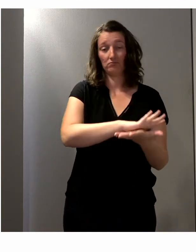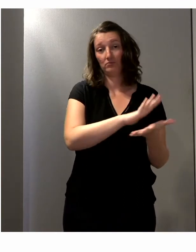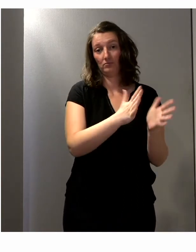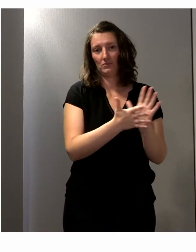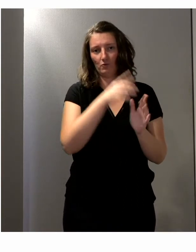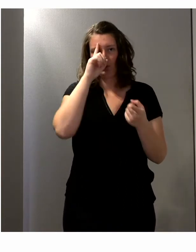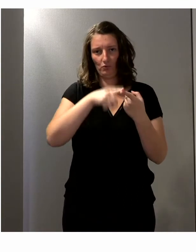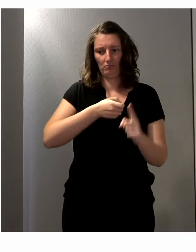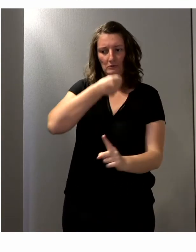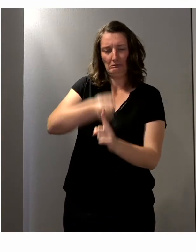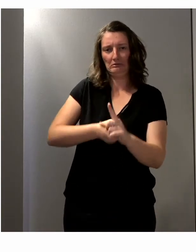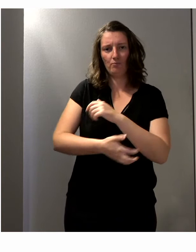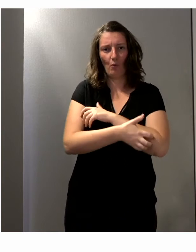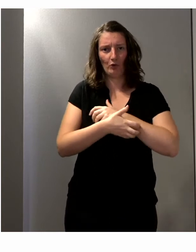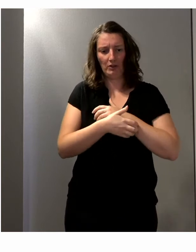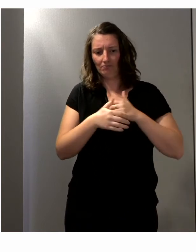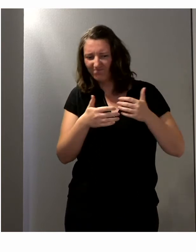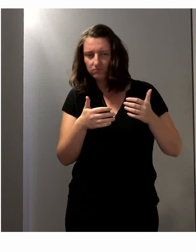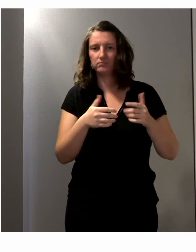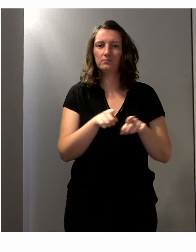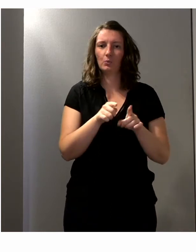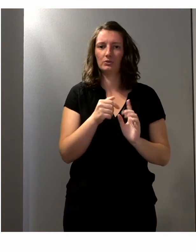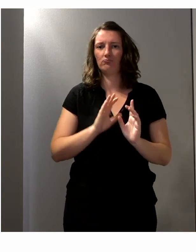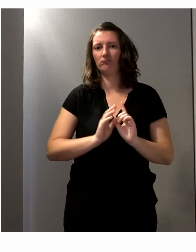la pauvreté et l'exclusion, y compris